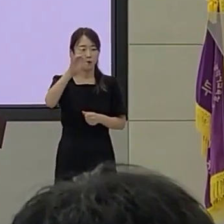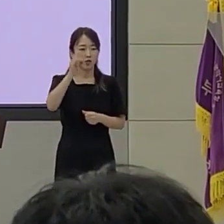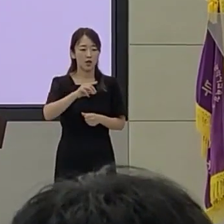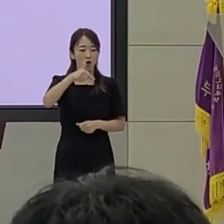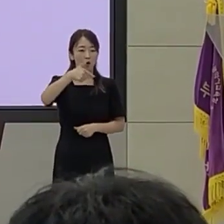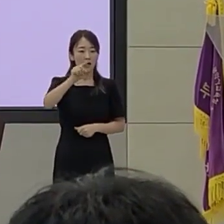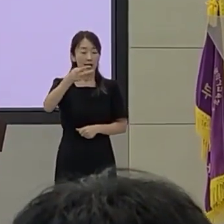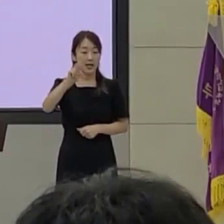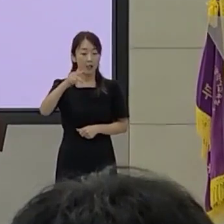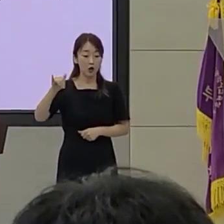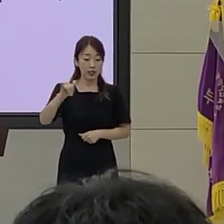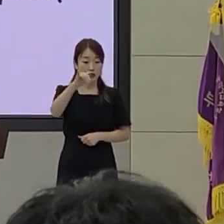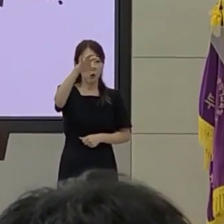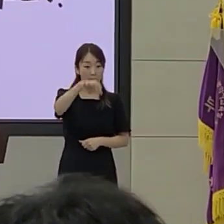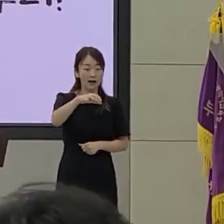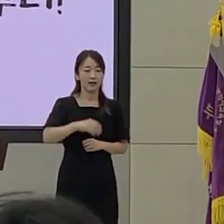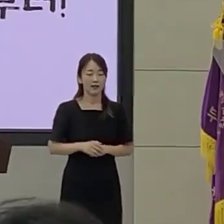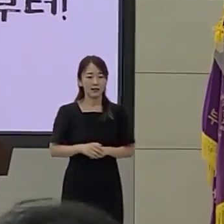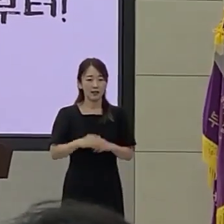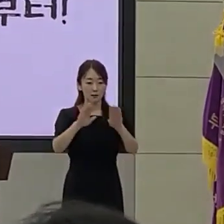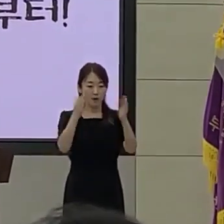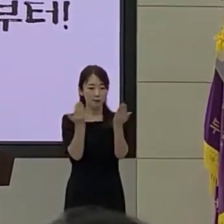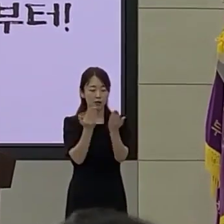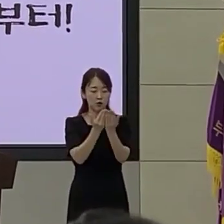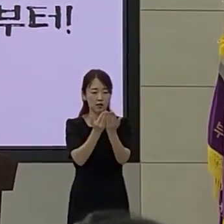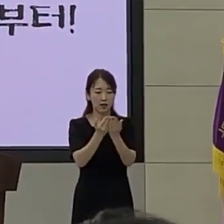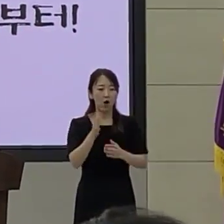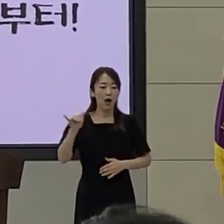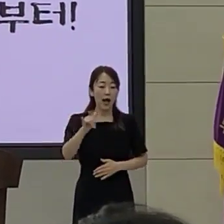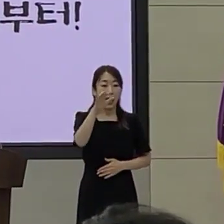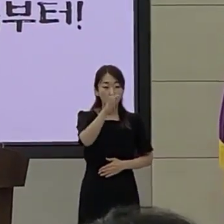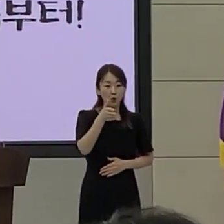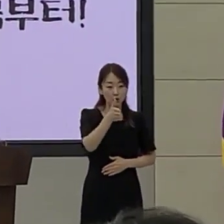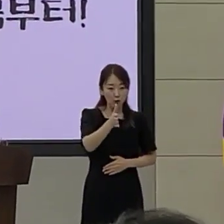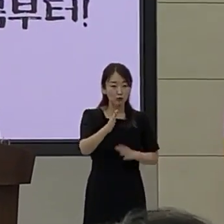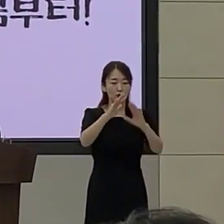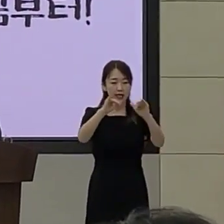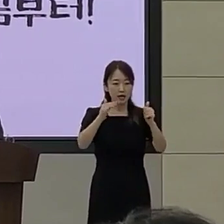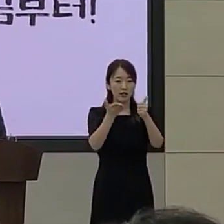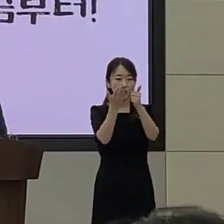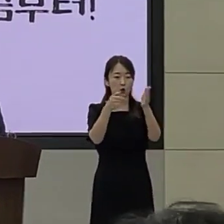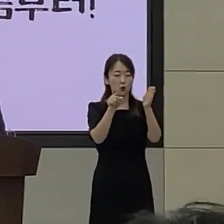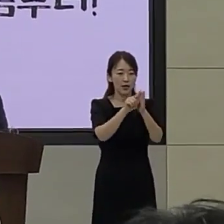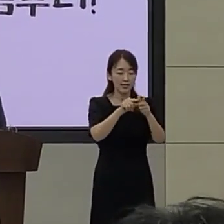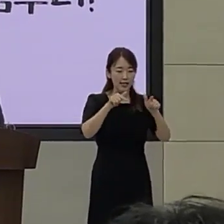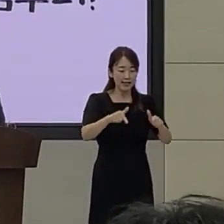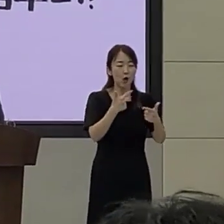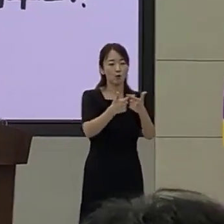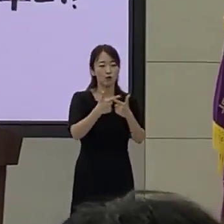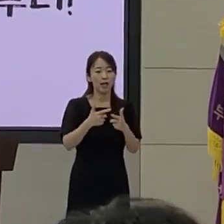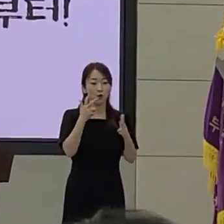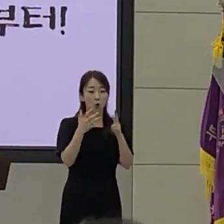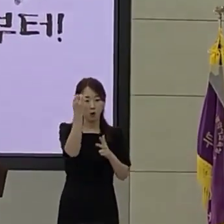먼저 가덕신공항 개항에 발맞춰 항공분야 전문인력 양성을 위해 올해 3월 서부산 공고를